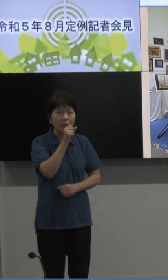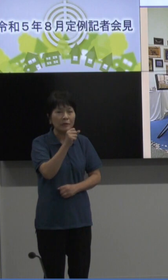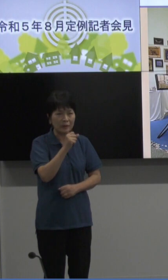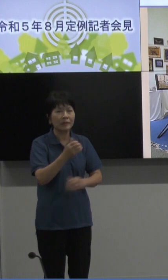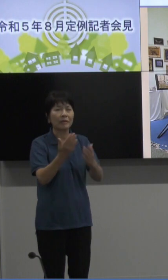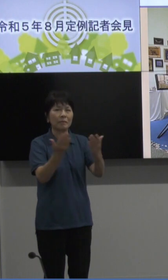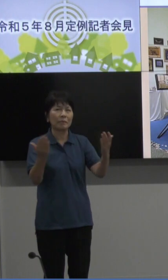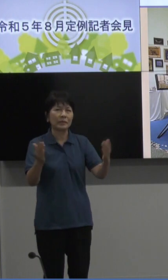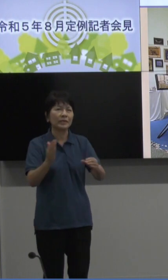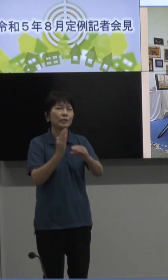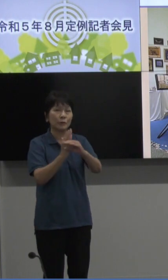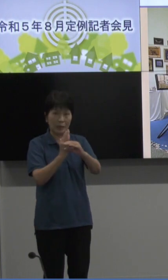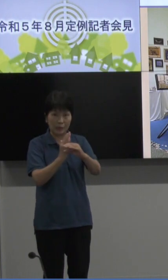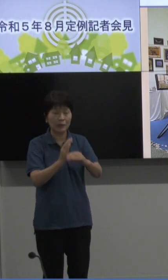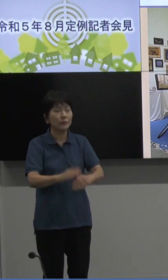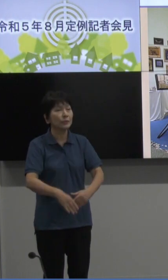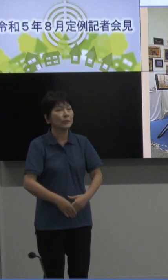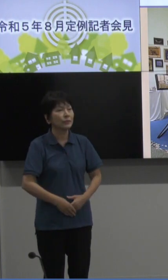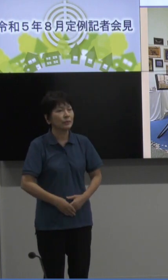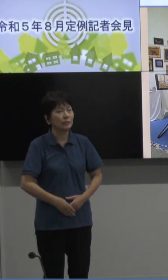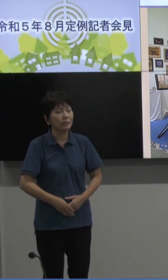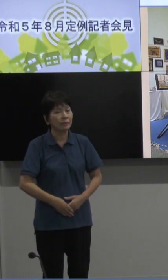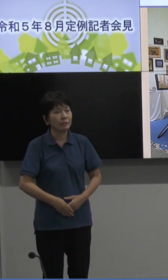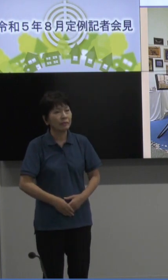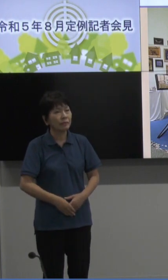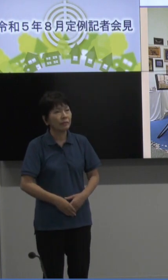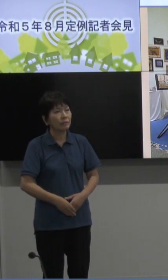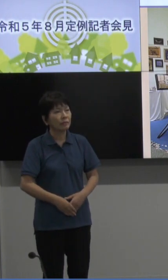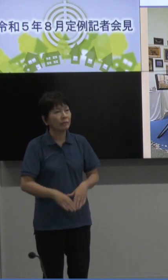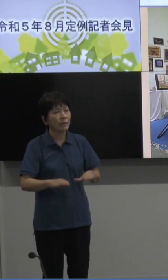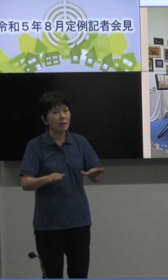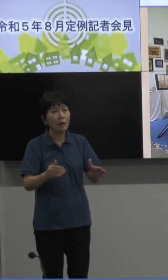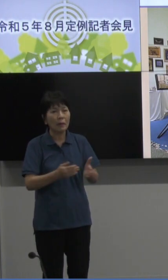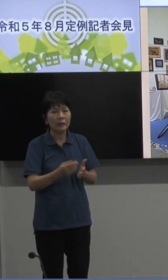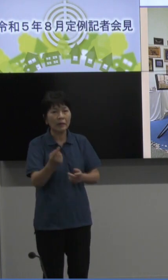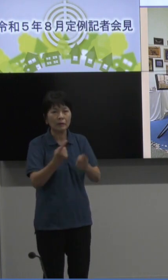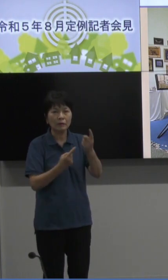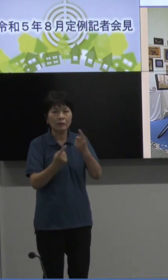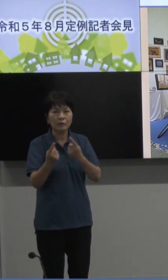。で実は、今まで来られた方はですね、